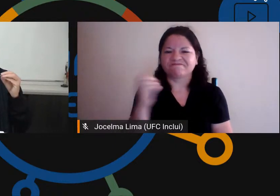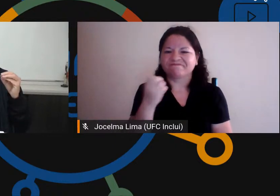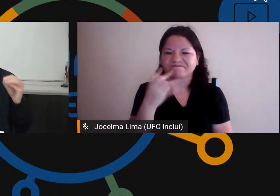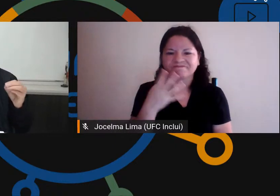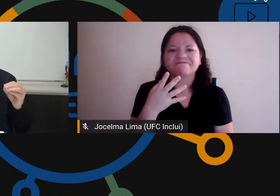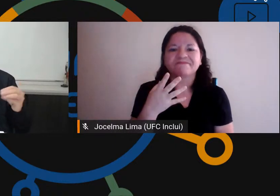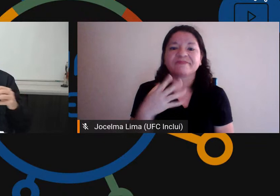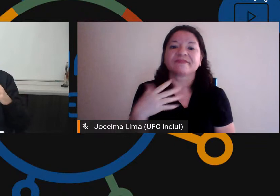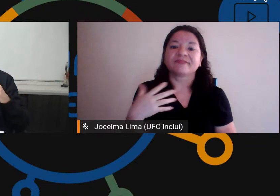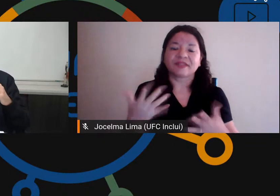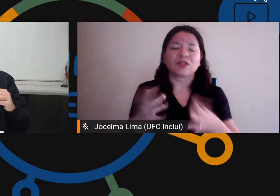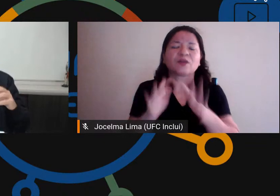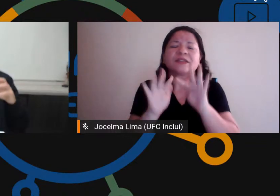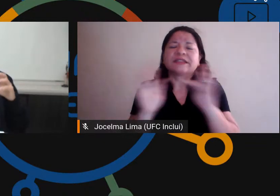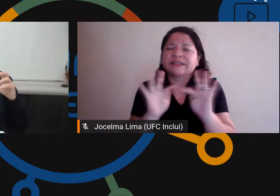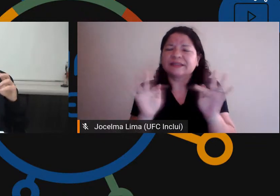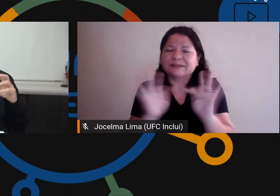A ideia é muito simples.